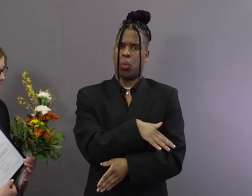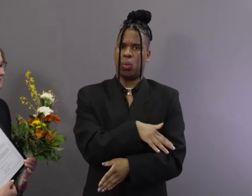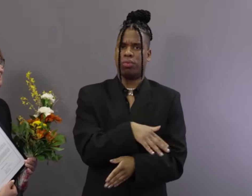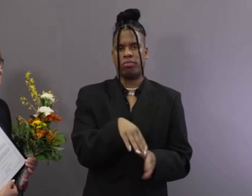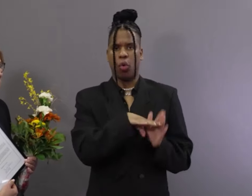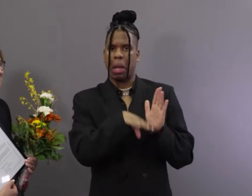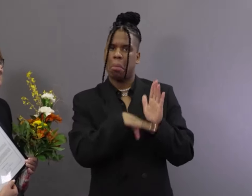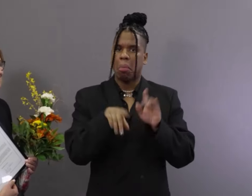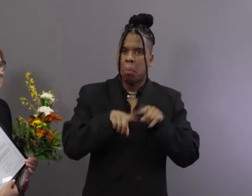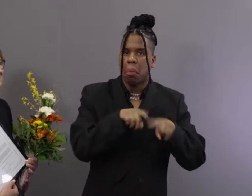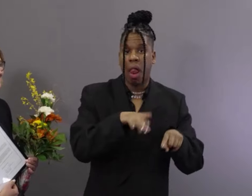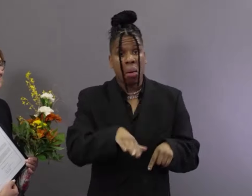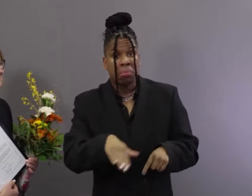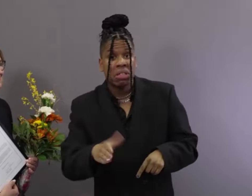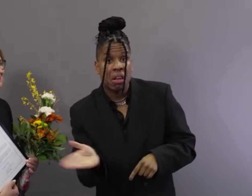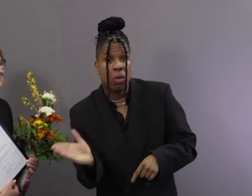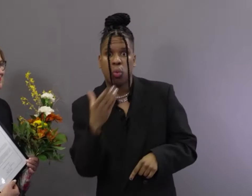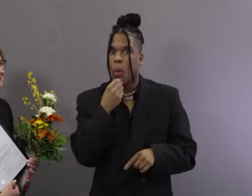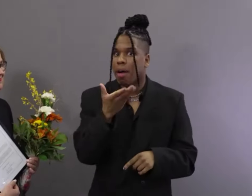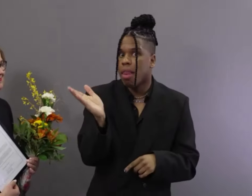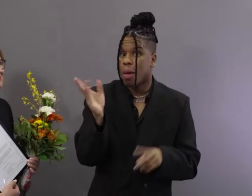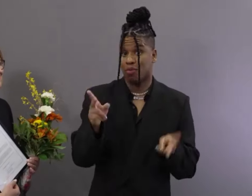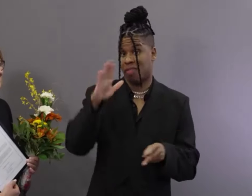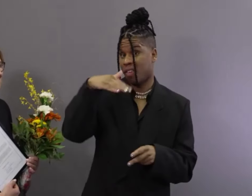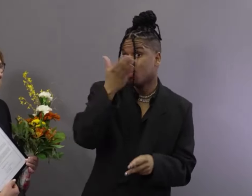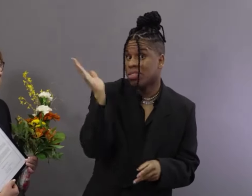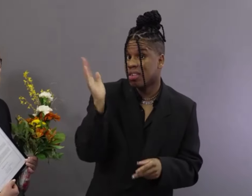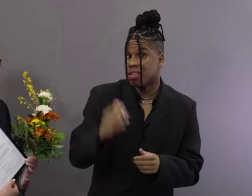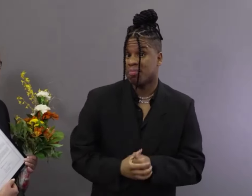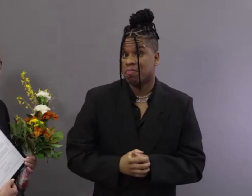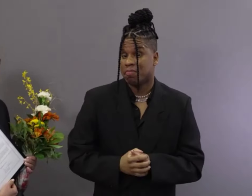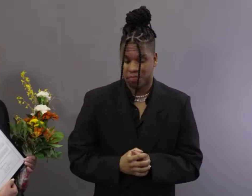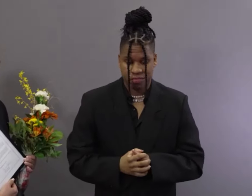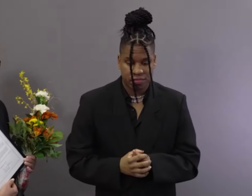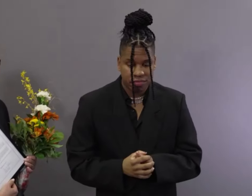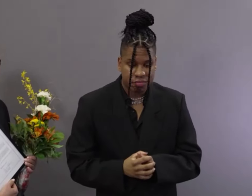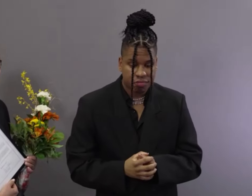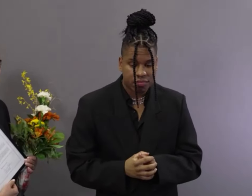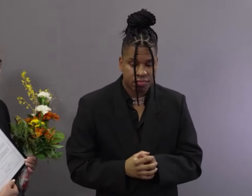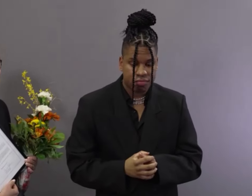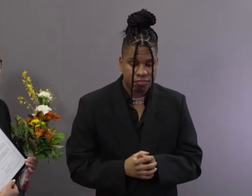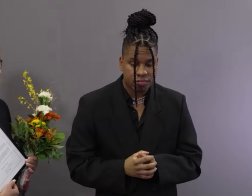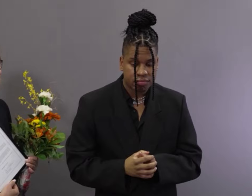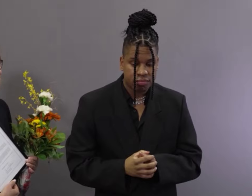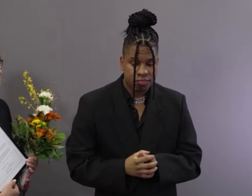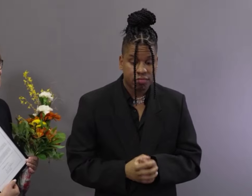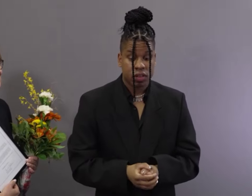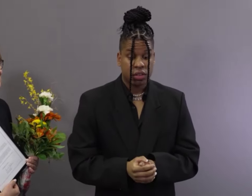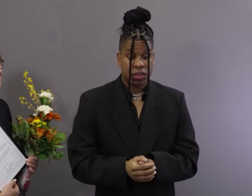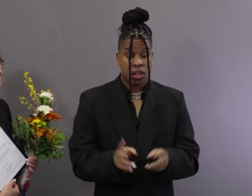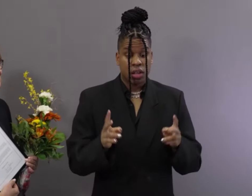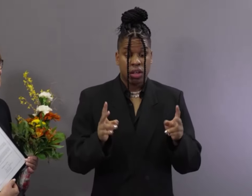viittomakielistä palvelua todella hyvin ja tehdä erilaisia ohjelmia myös lapsille, myös nuorille ja aikuisillekin.